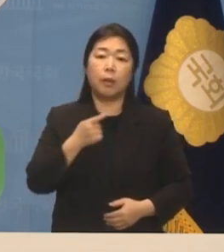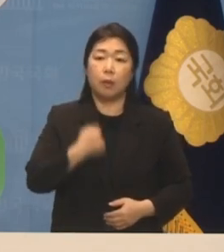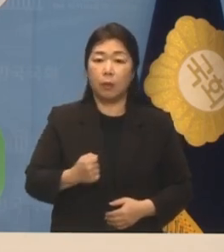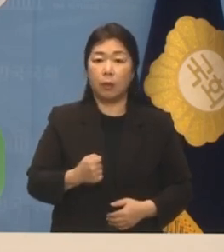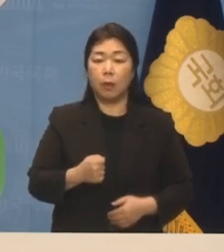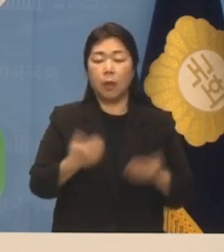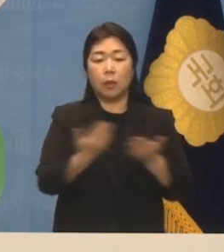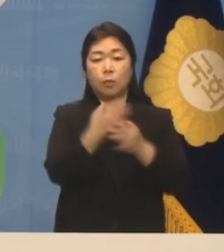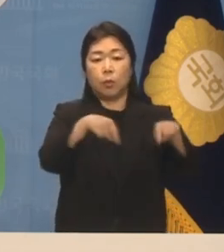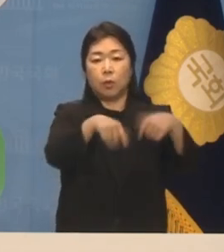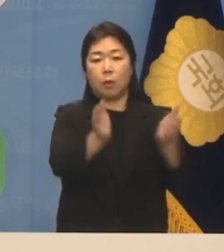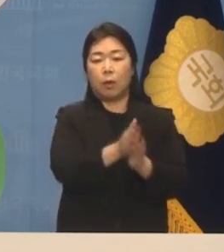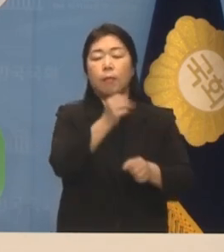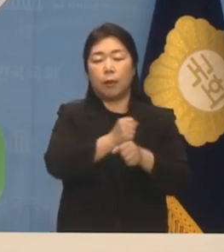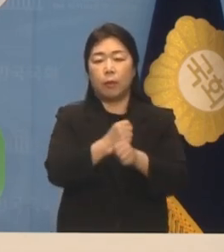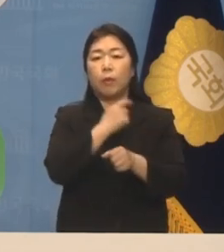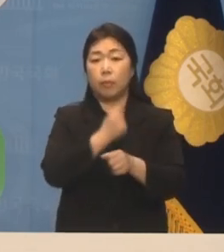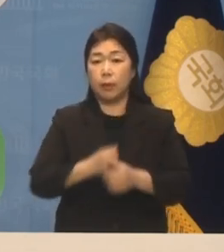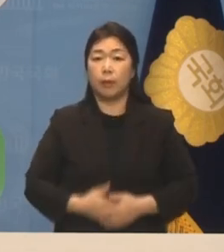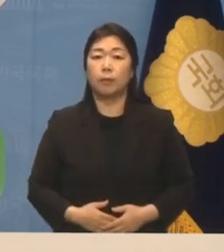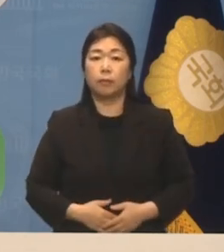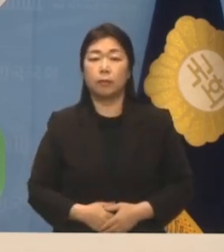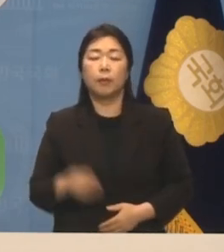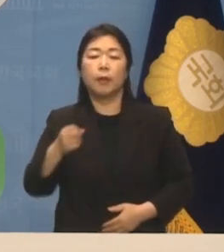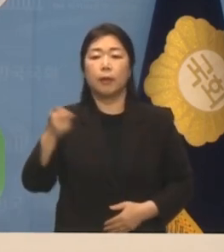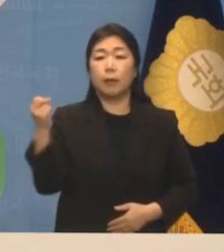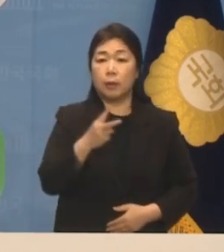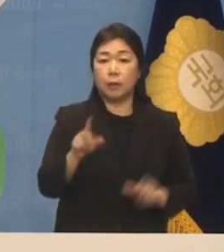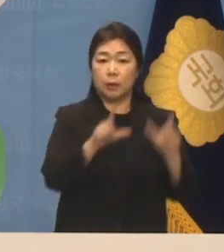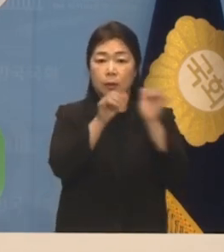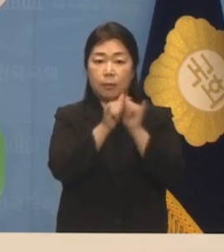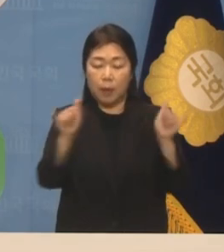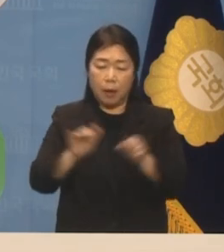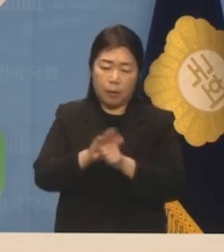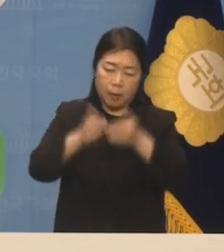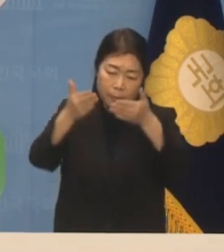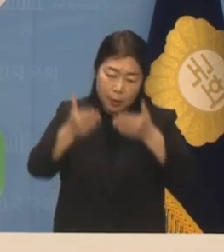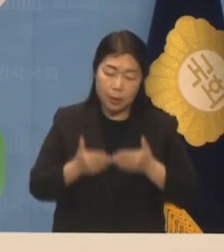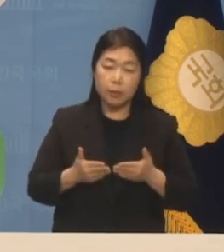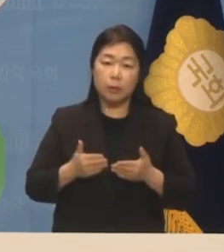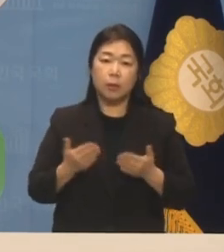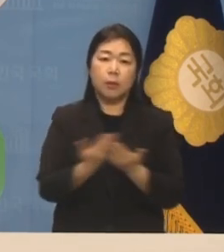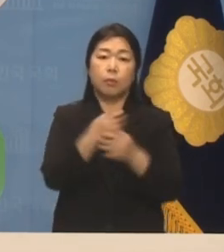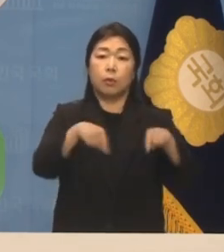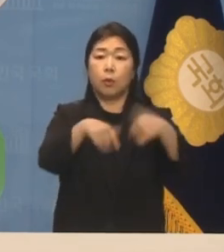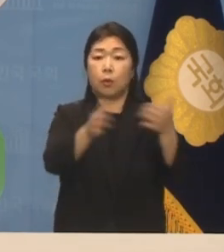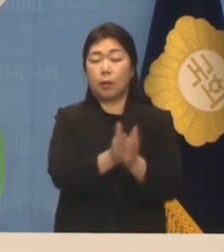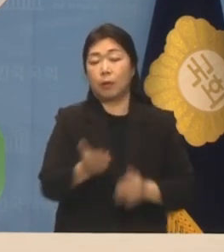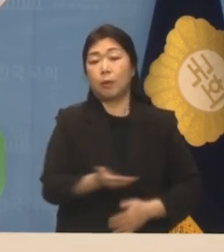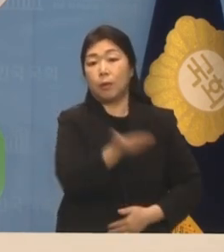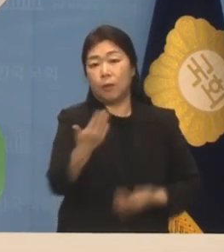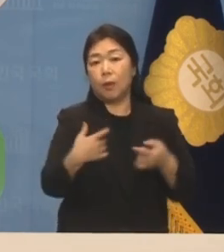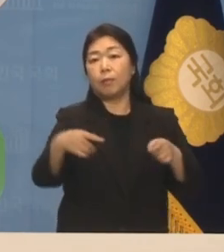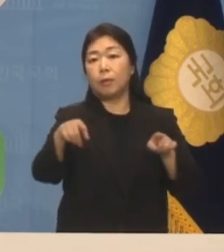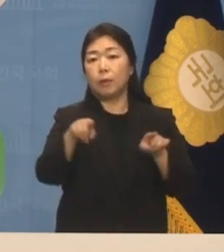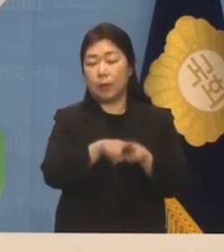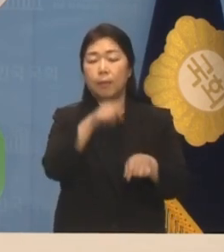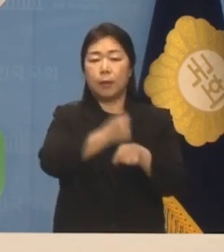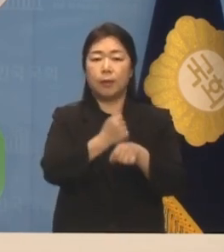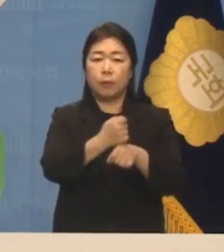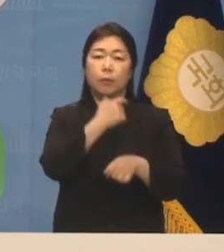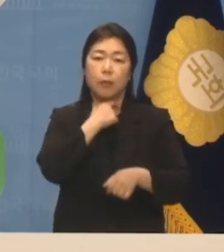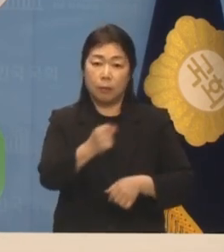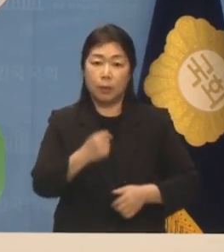만들고 싶습니다. 다시 시민분들에게 사랑받는 진보정당을 여러분들과 함께